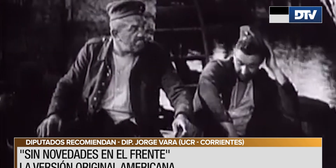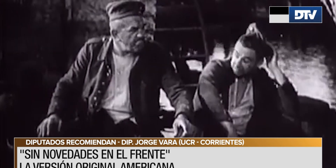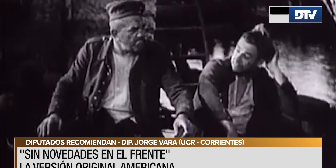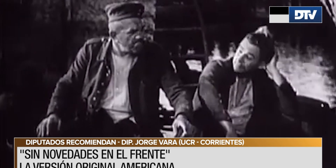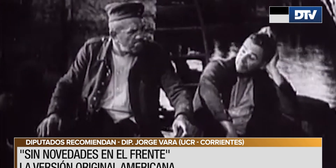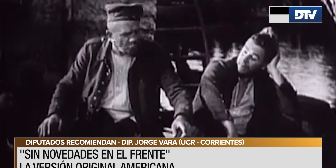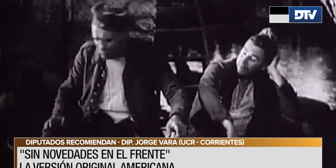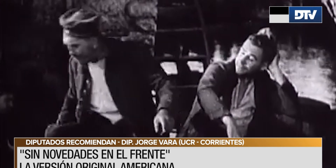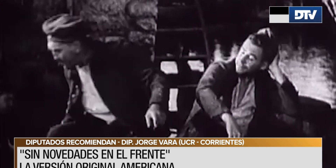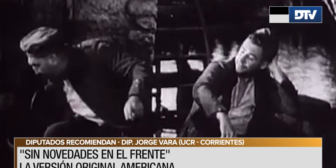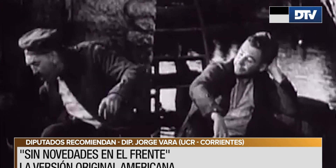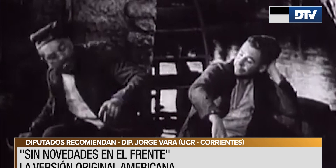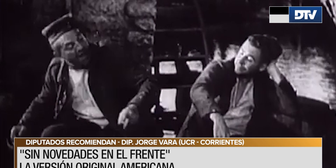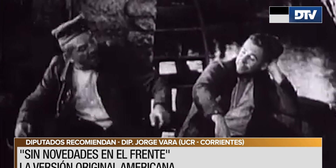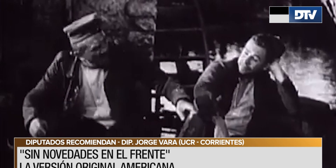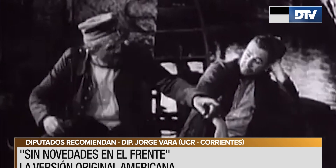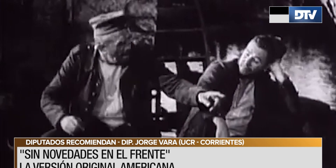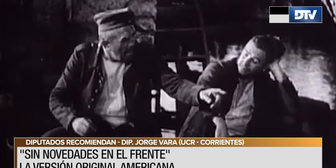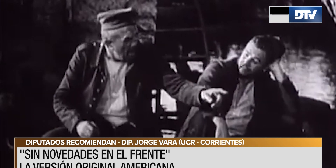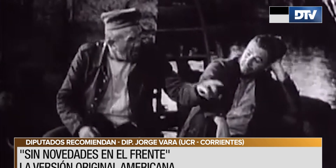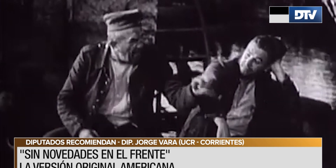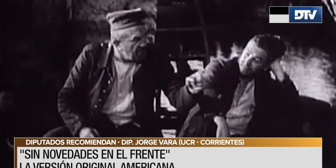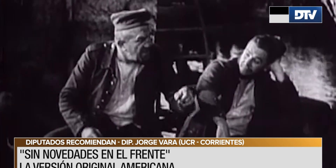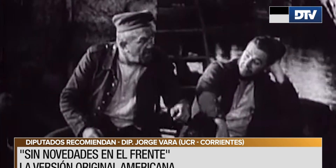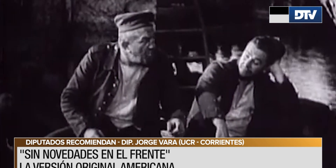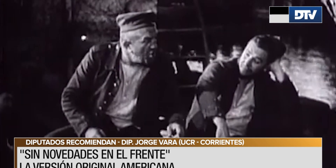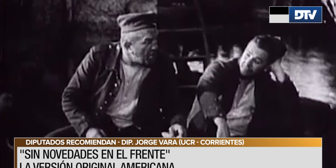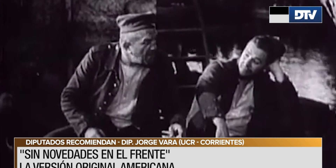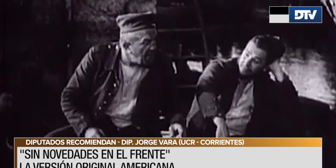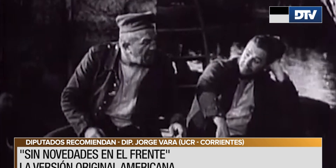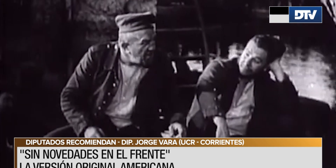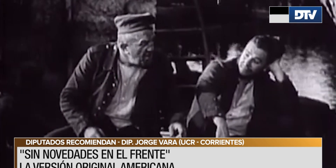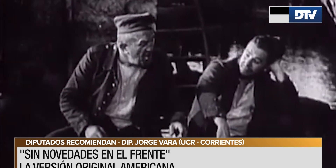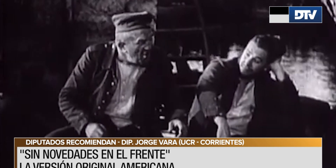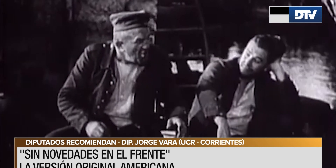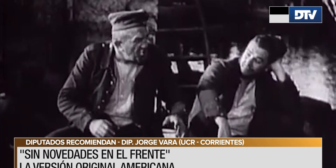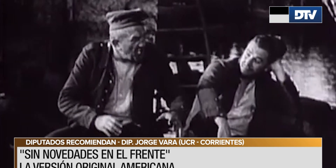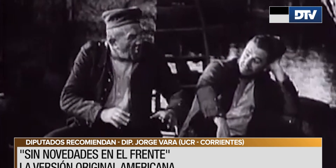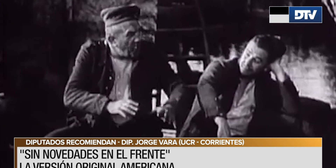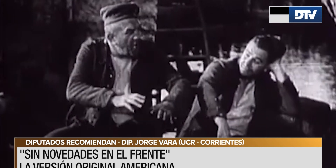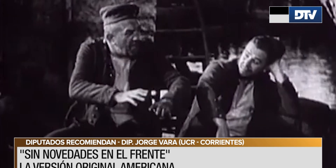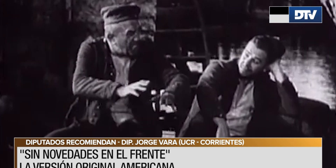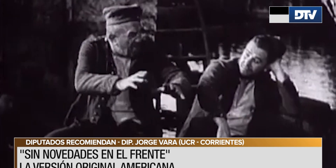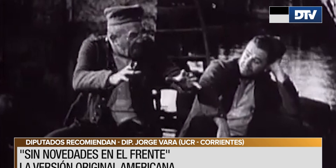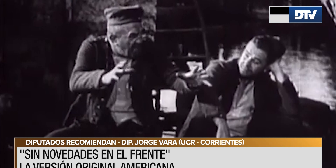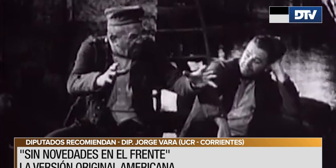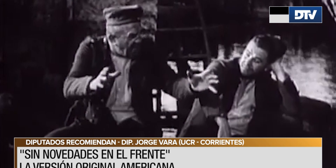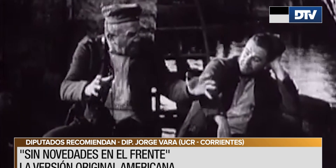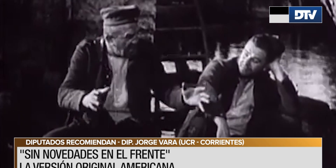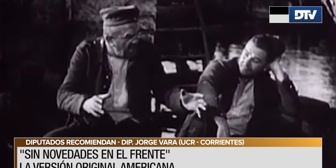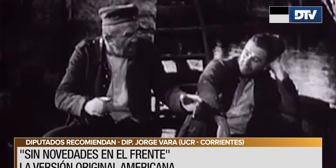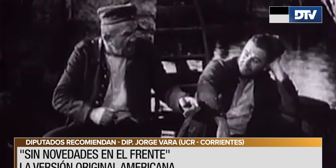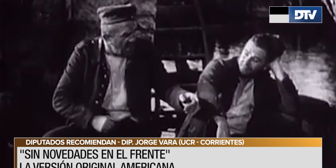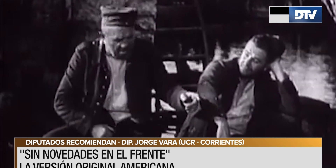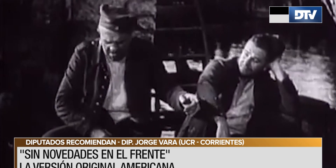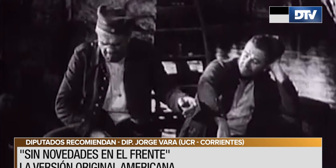versión alemana, aquella es una versión americana, pero con algunos actores alemanes, sobre la Primera Guerra Mundial. Es un soldado y